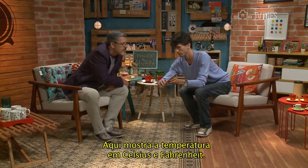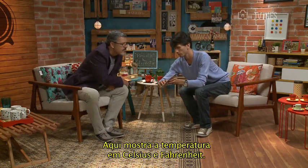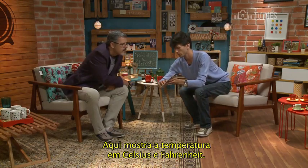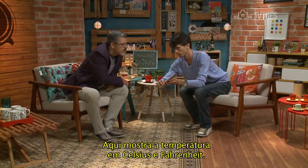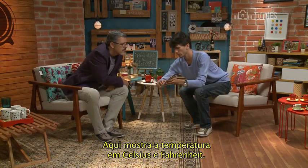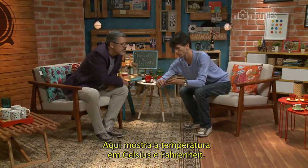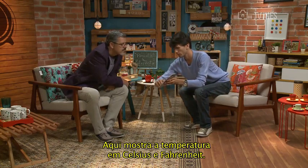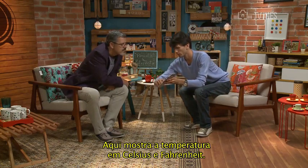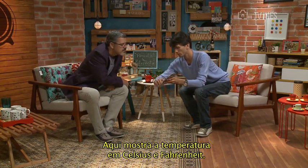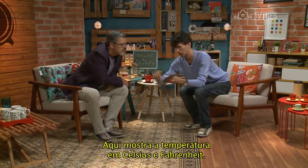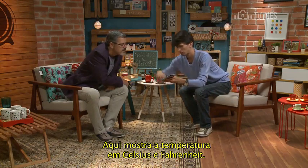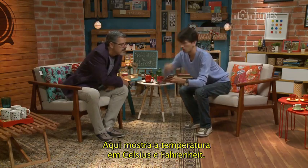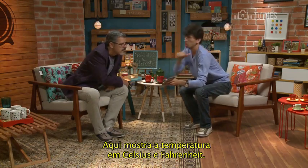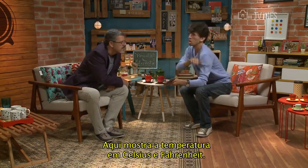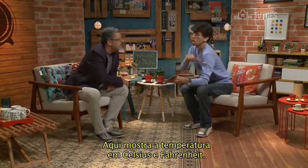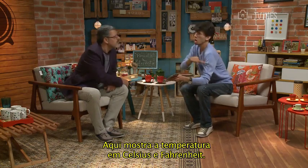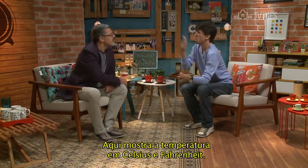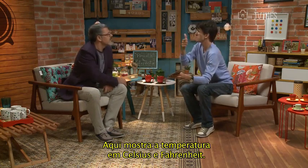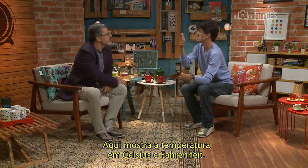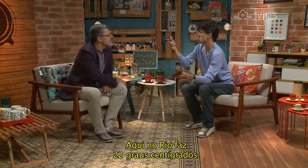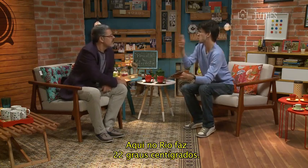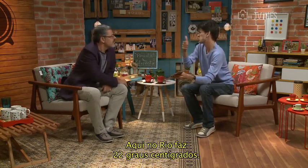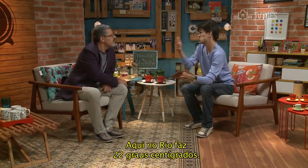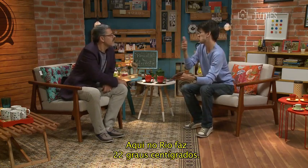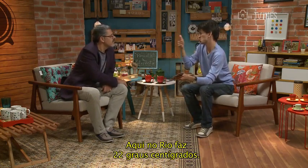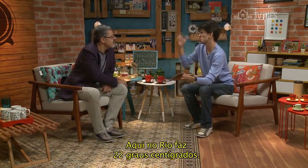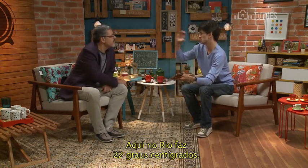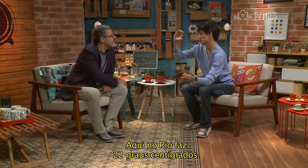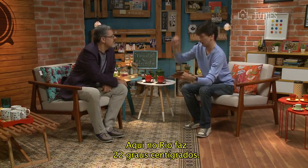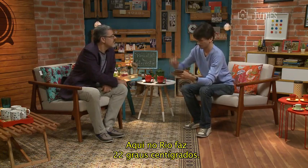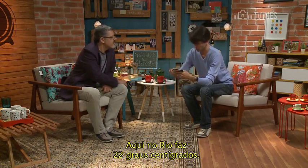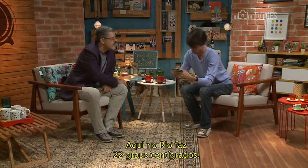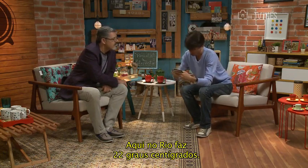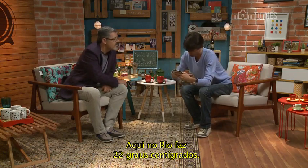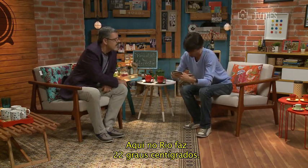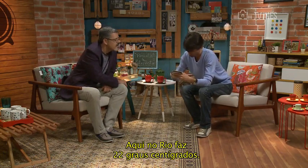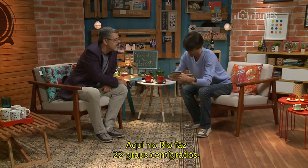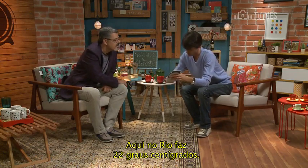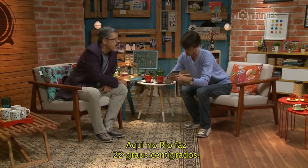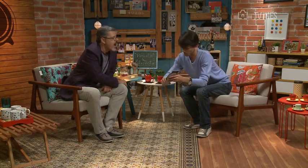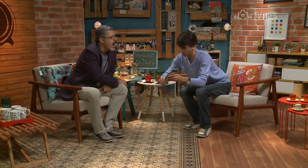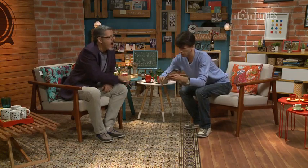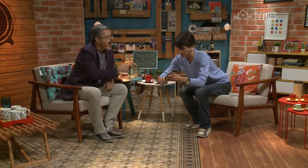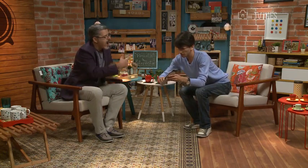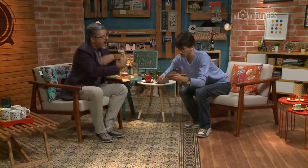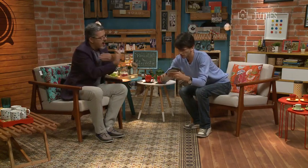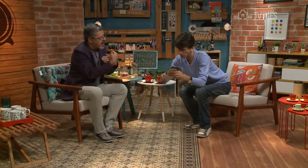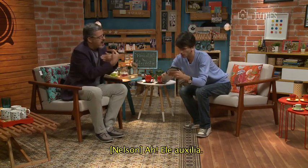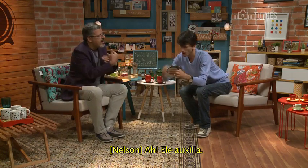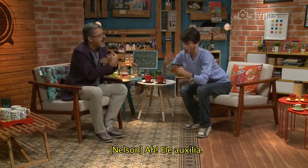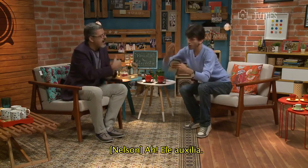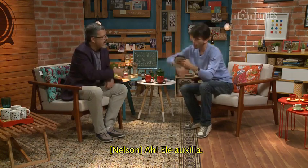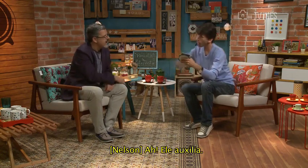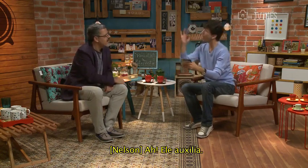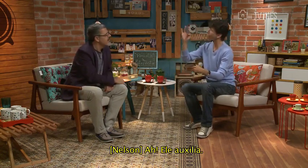Fahrenheit aqui no Rio faz 22 graus centígrados e a ele